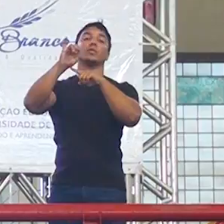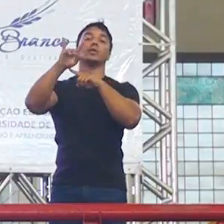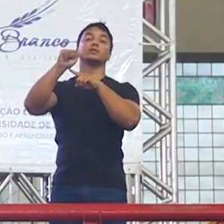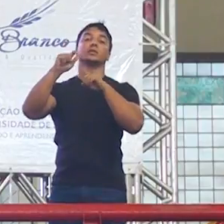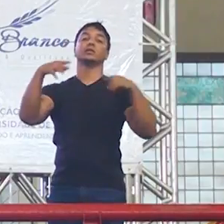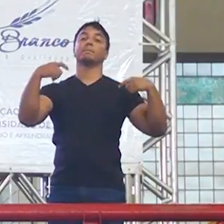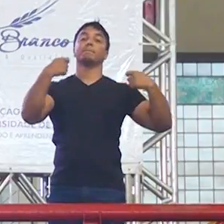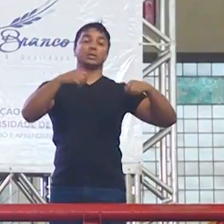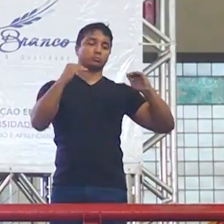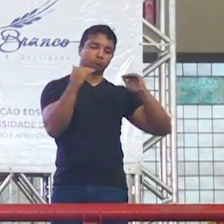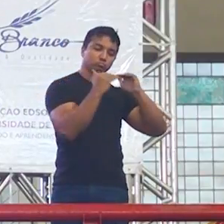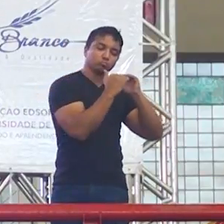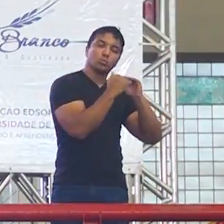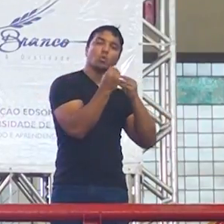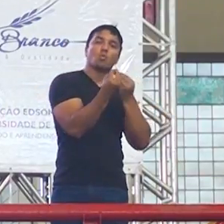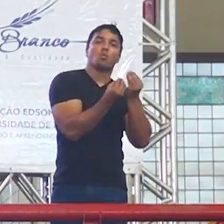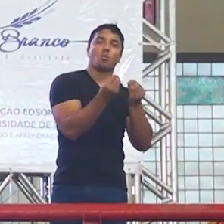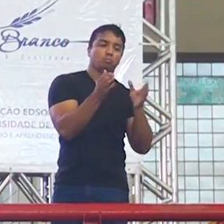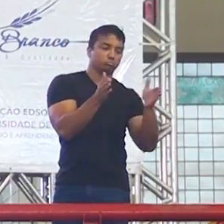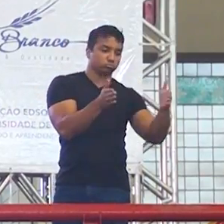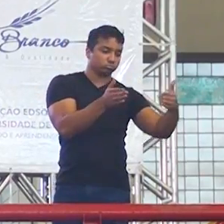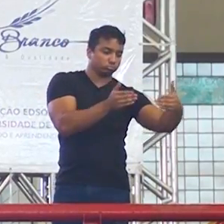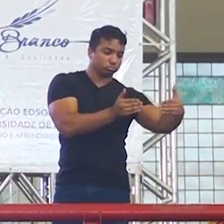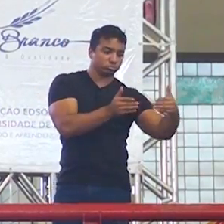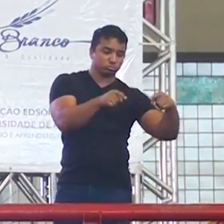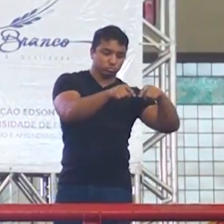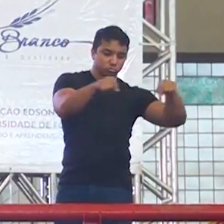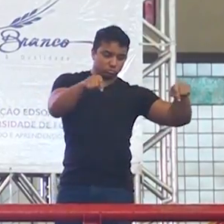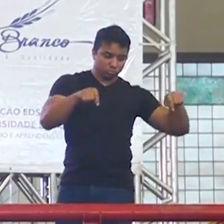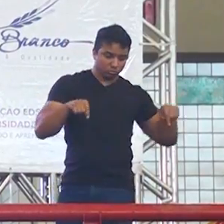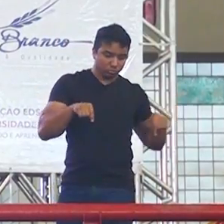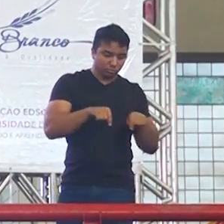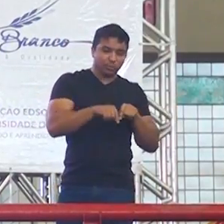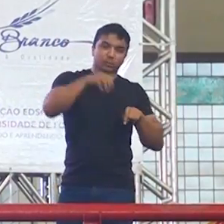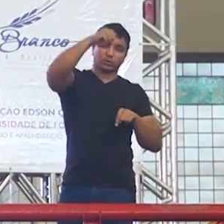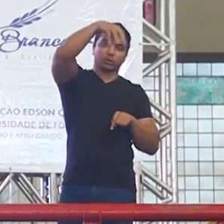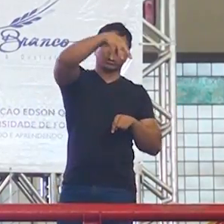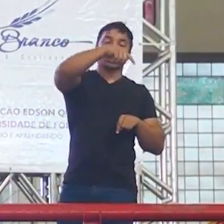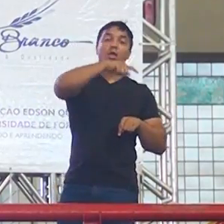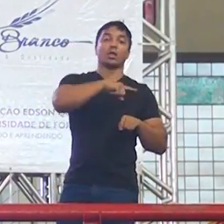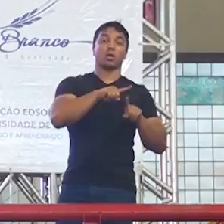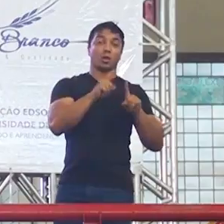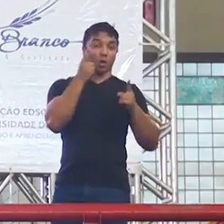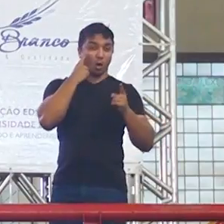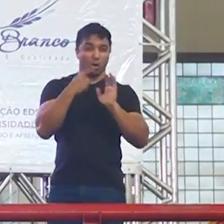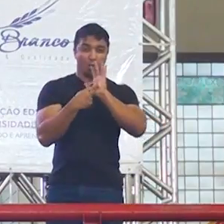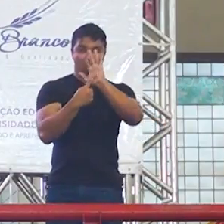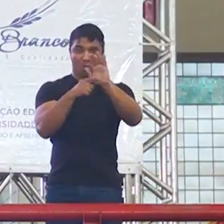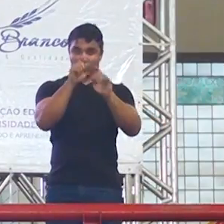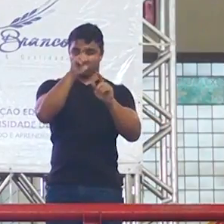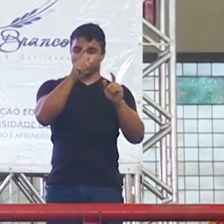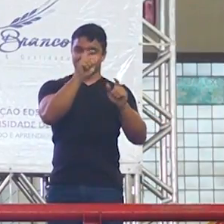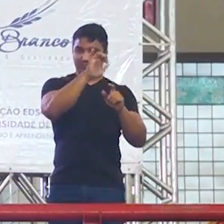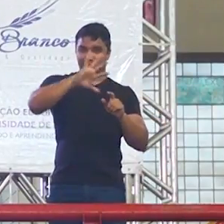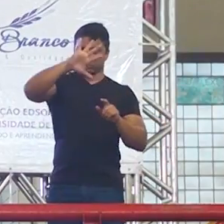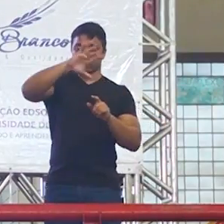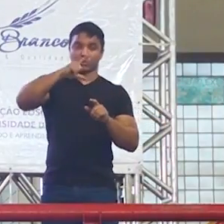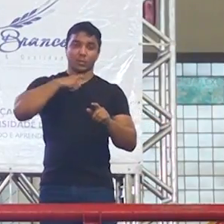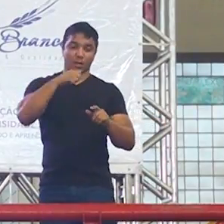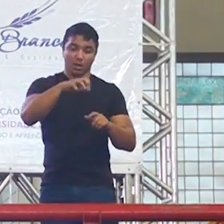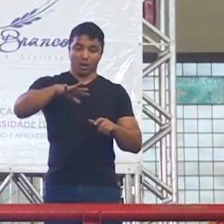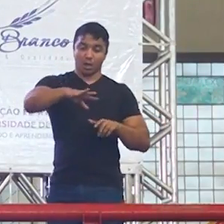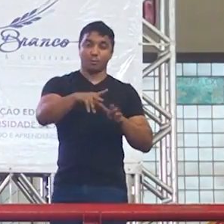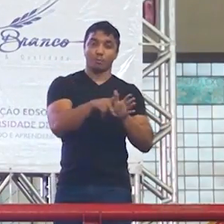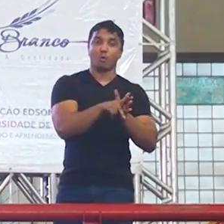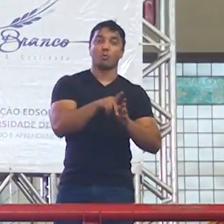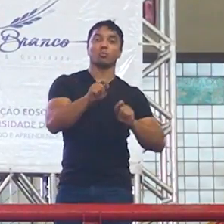estar de acordo com o tamanho do cômodo a ser iluminado. O quadro a seguir mostra a relação entre as áreas